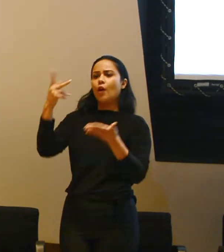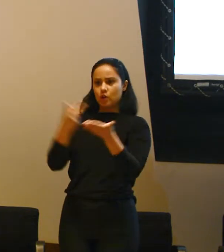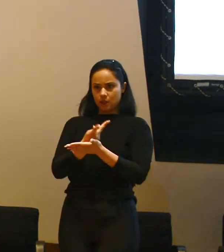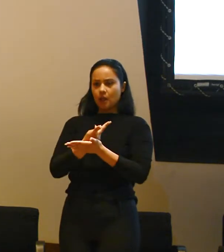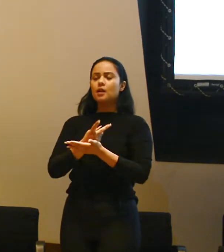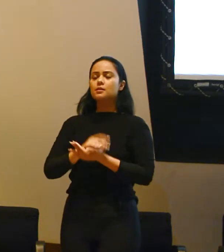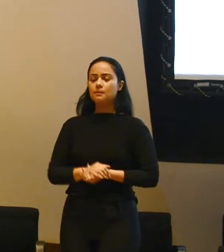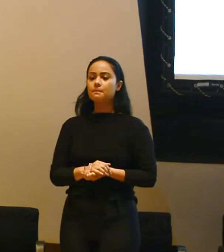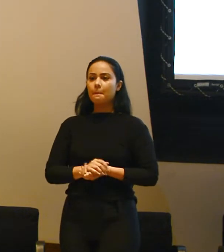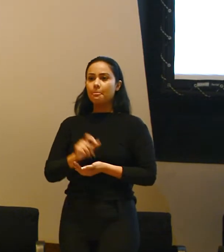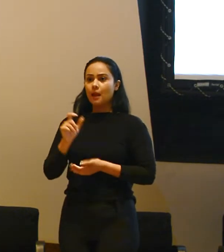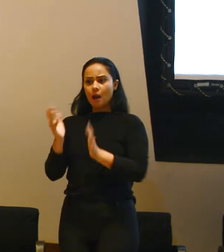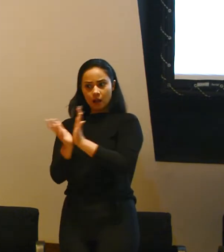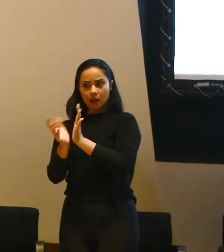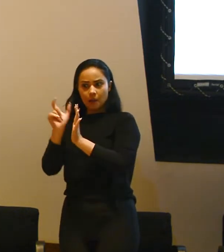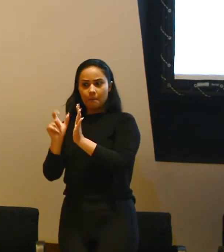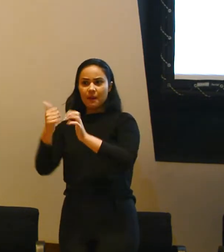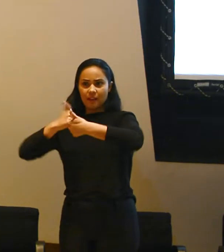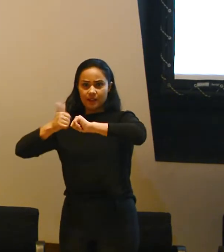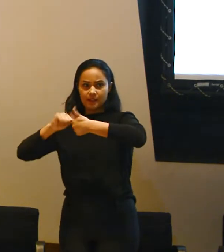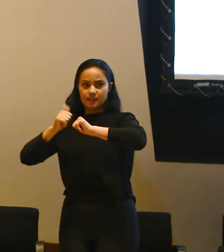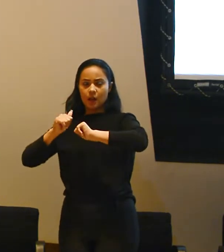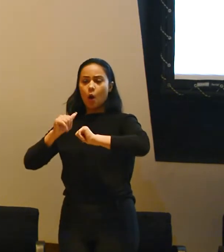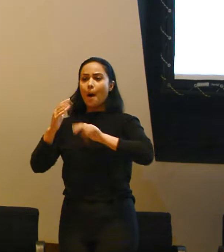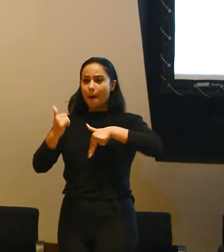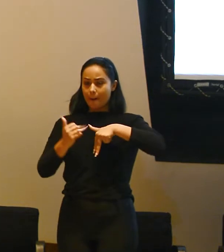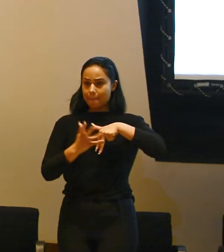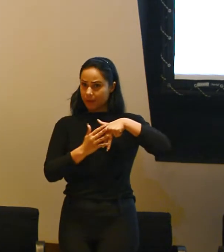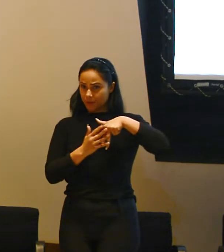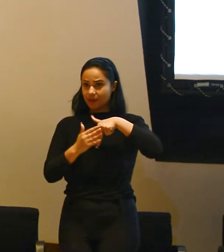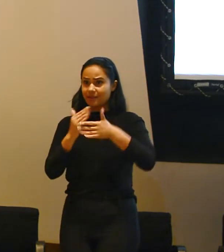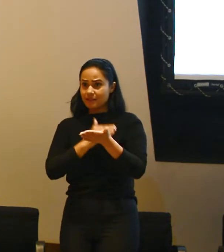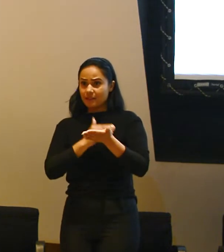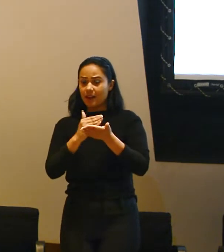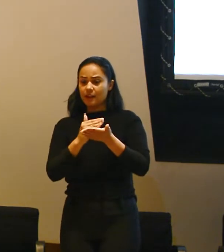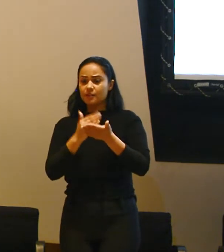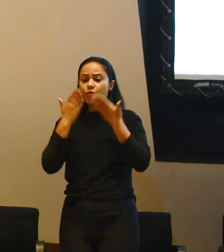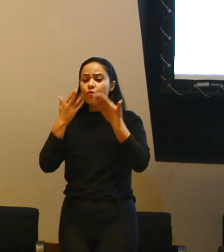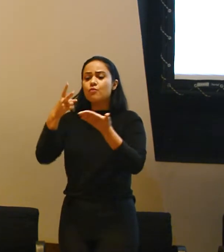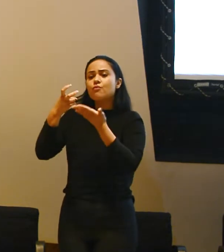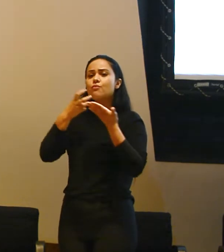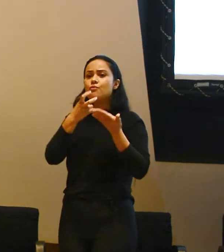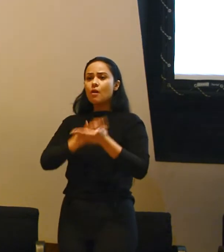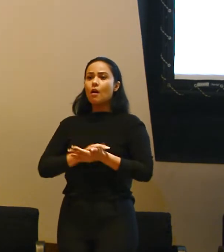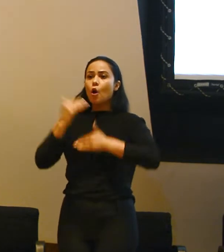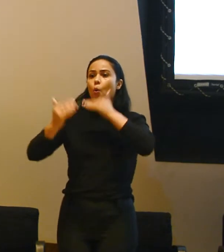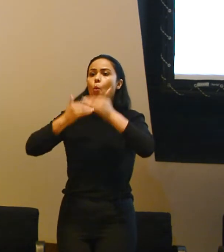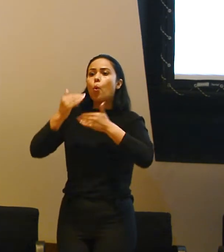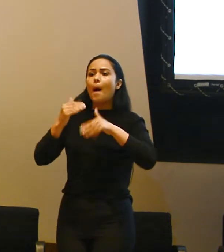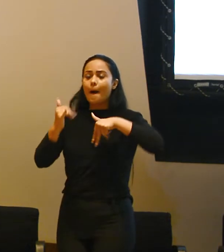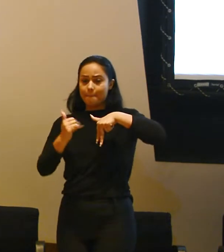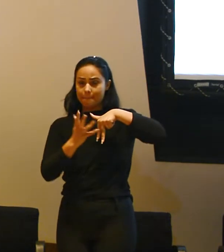Então, essa avaliação desse paciente já começa a ser avaliada desde essa indicação, né? Quando esse paciente não